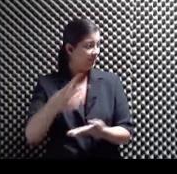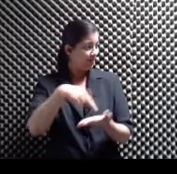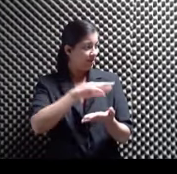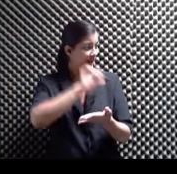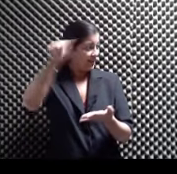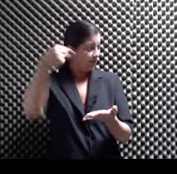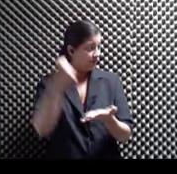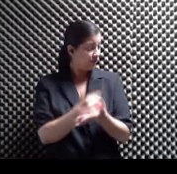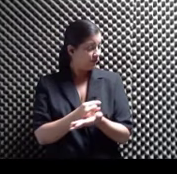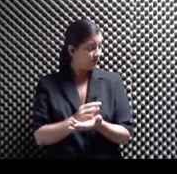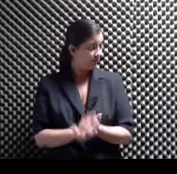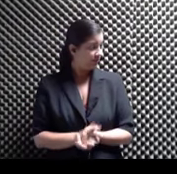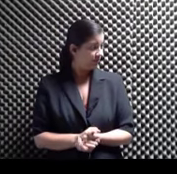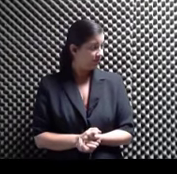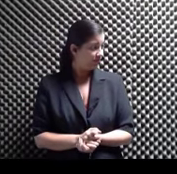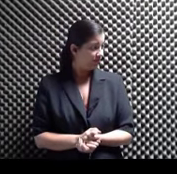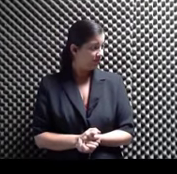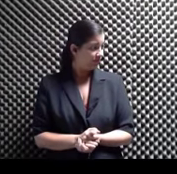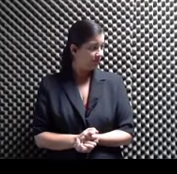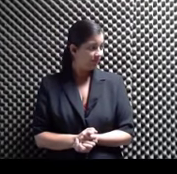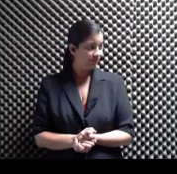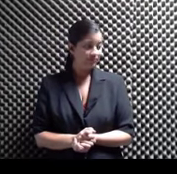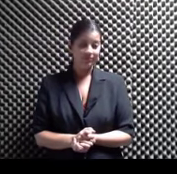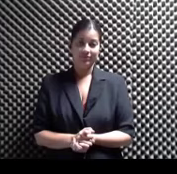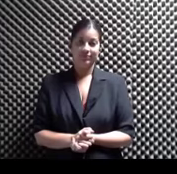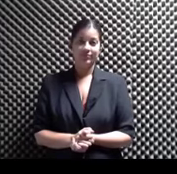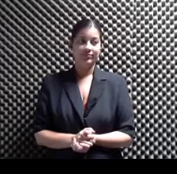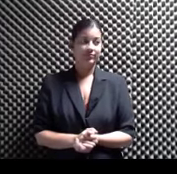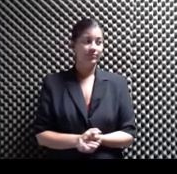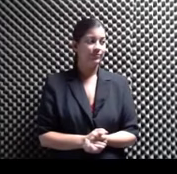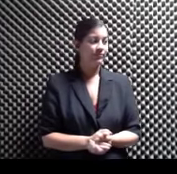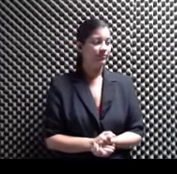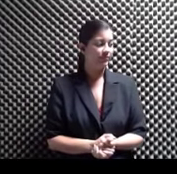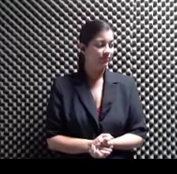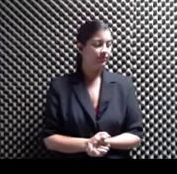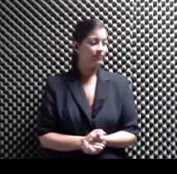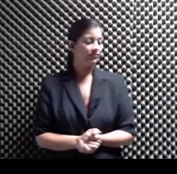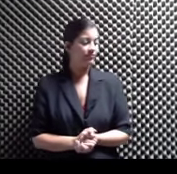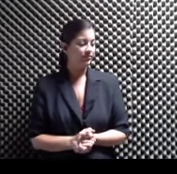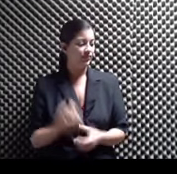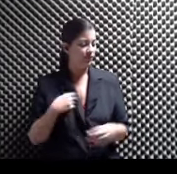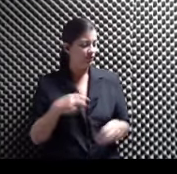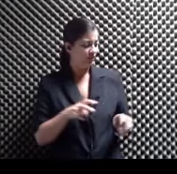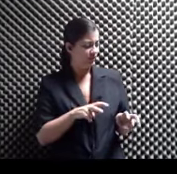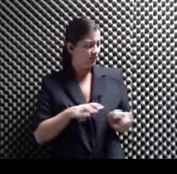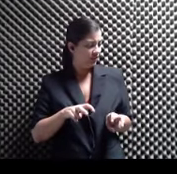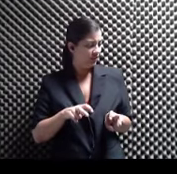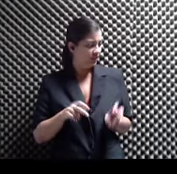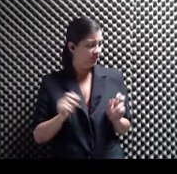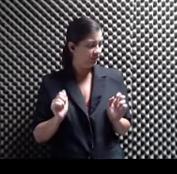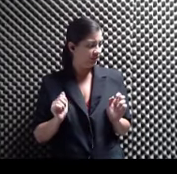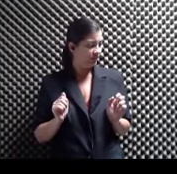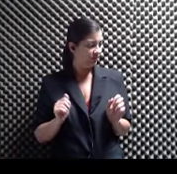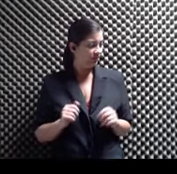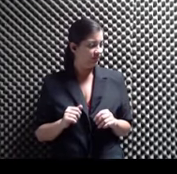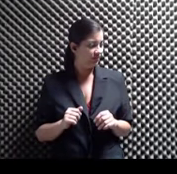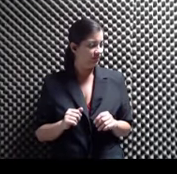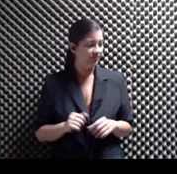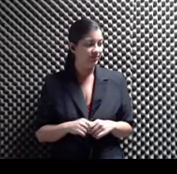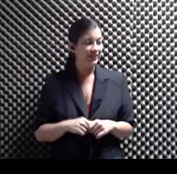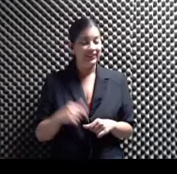la luzcan brutales. Mira, pues déjame echarme para acá porque estoy como pillada ahí. Y este L que está pillado aquí. Me tenía